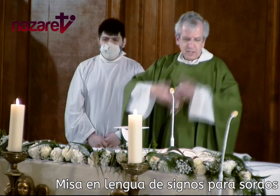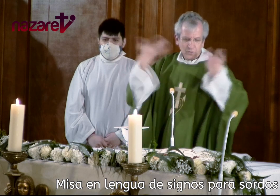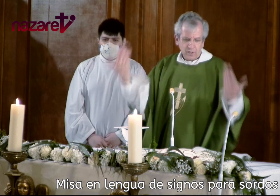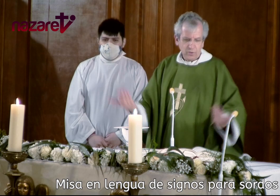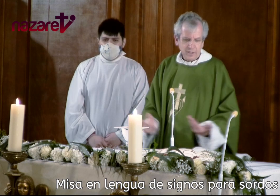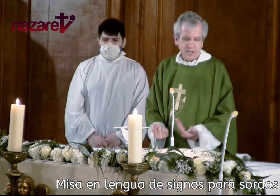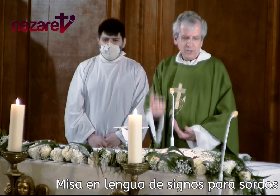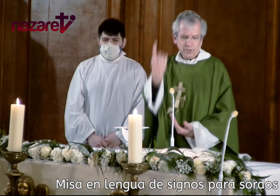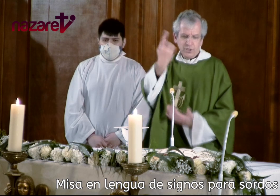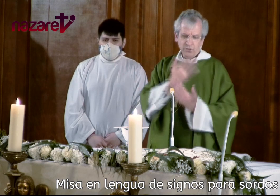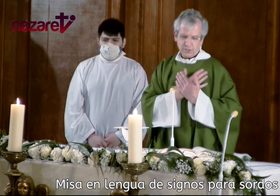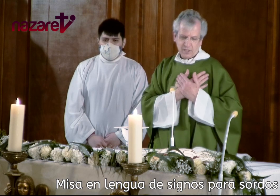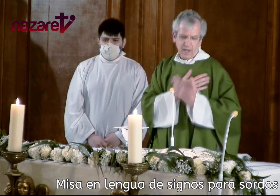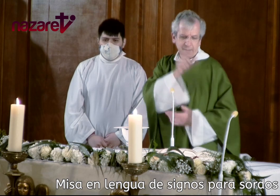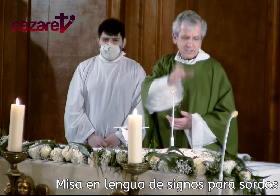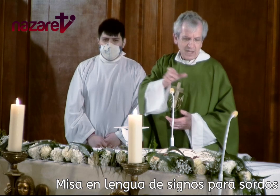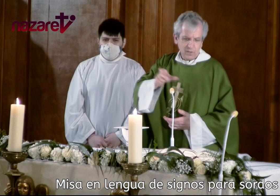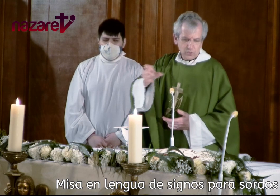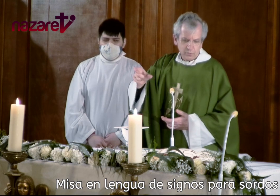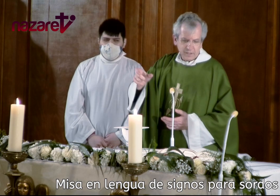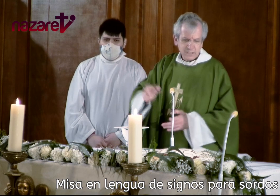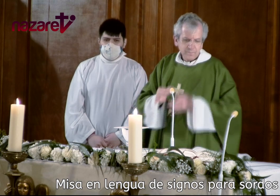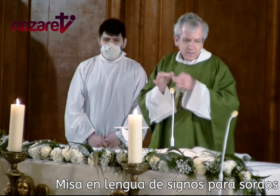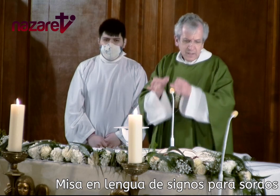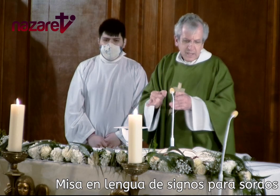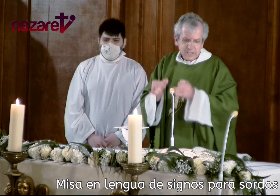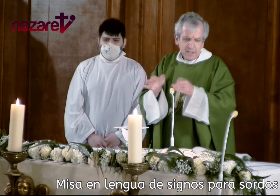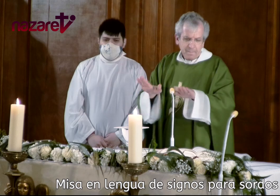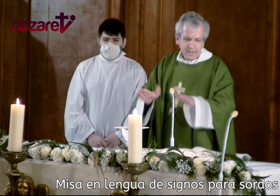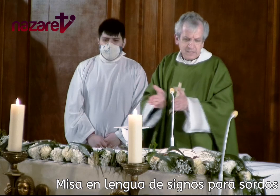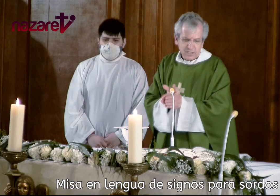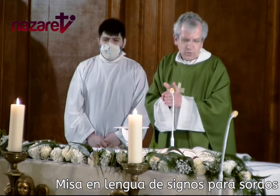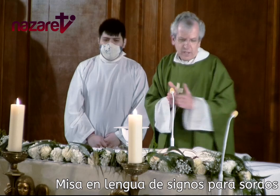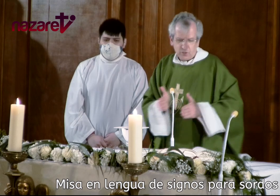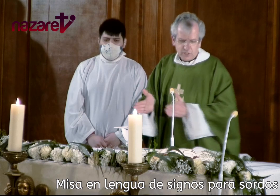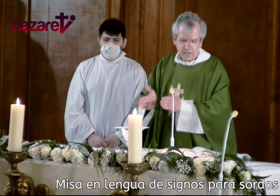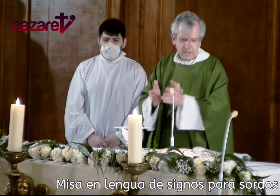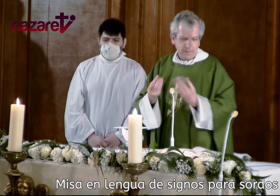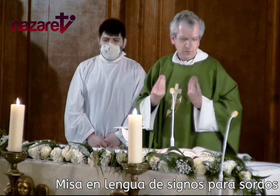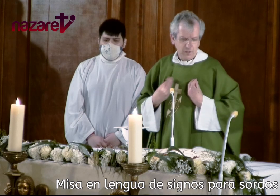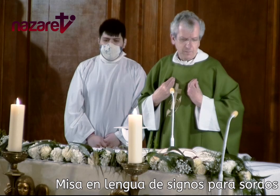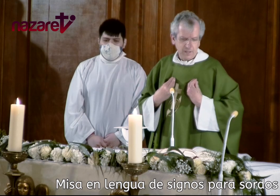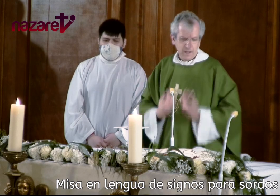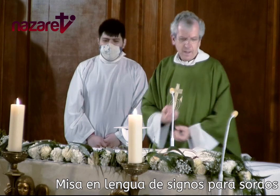digno de gloria dios que amas a los hombres y que siempre estás con ellos en el camino de la vida